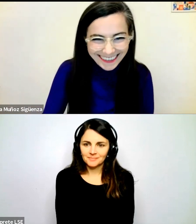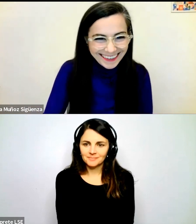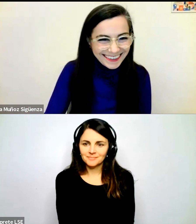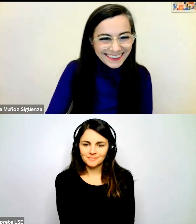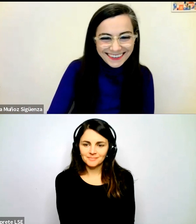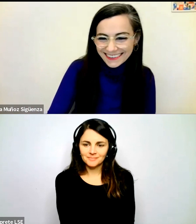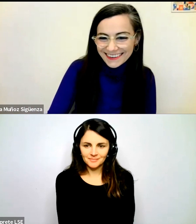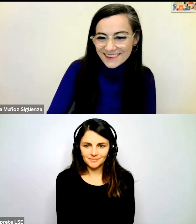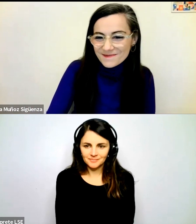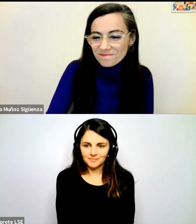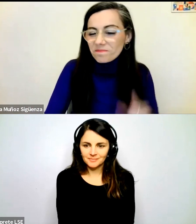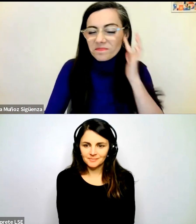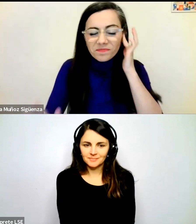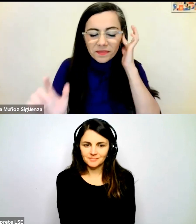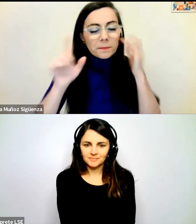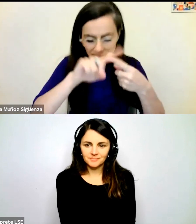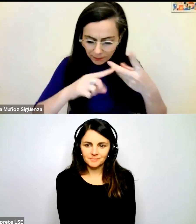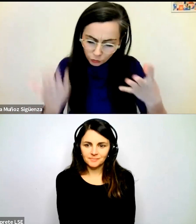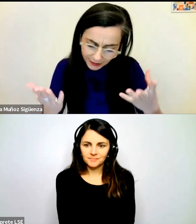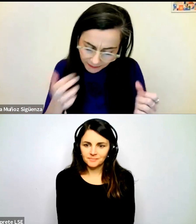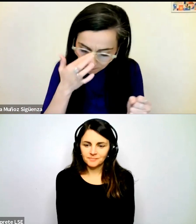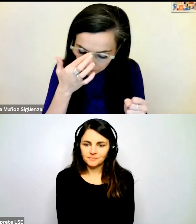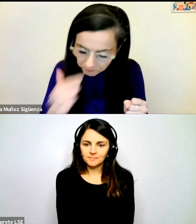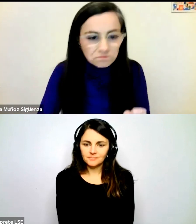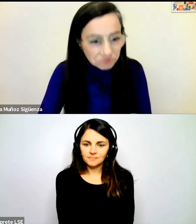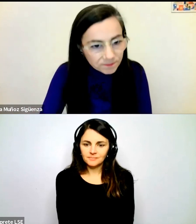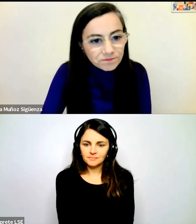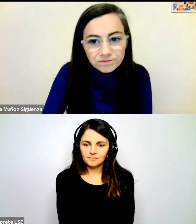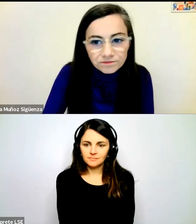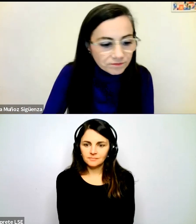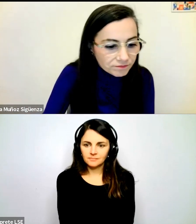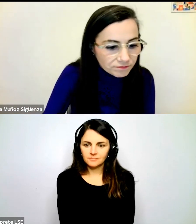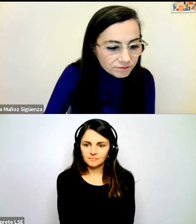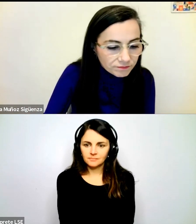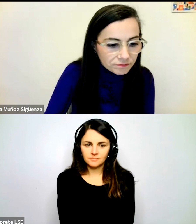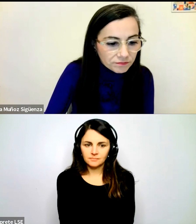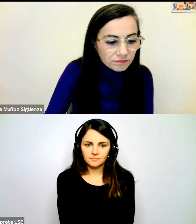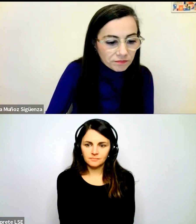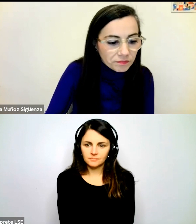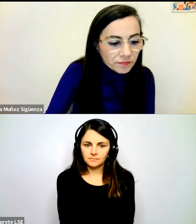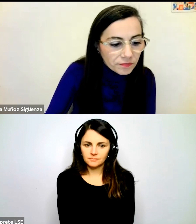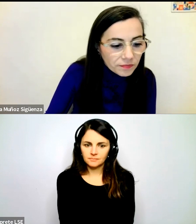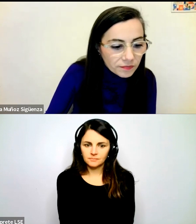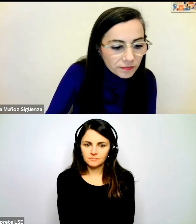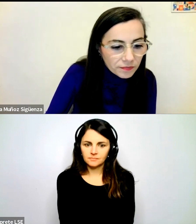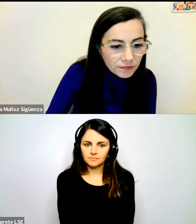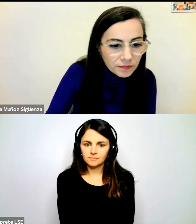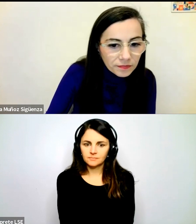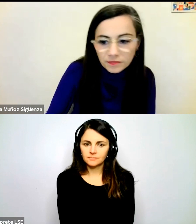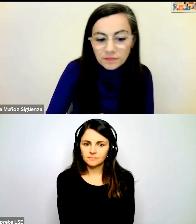ese feedback de saber si me están entendiendo o no. Bueno, ¿qué más? Cosas más importantes que quería